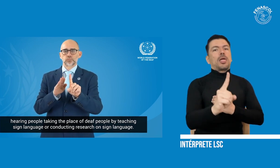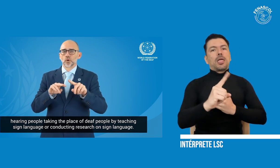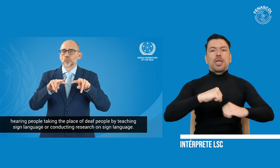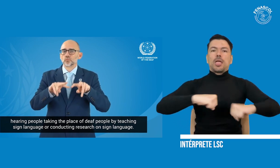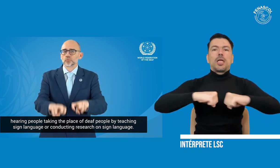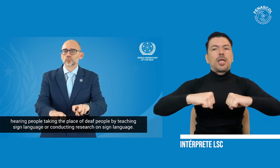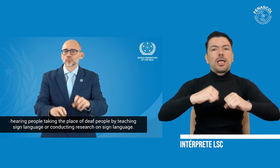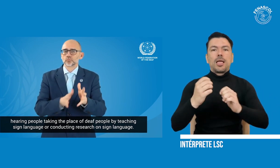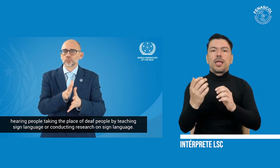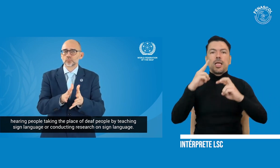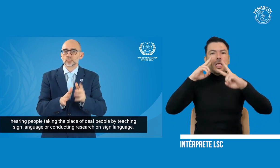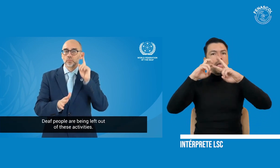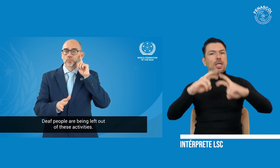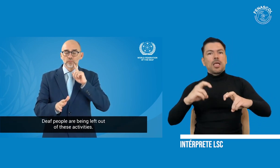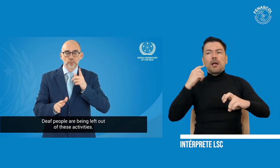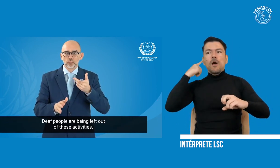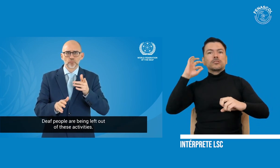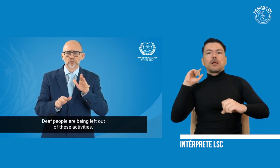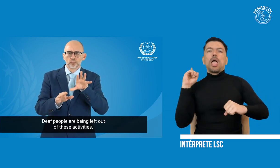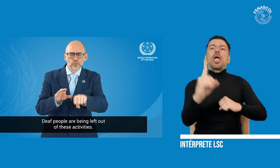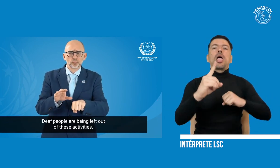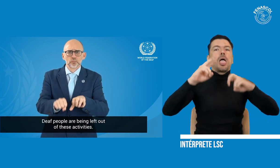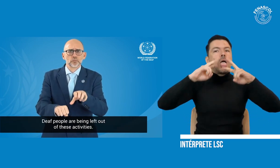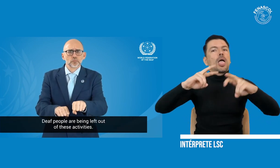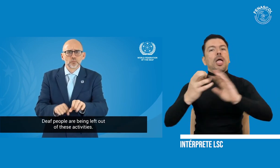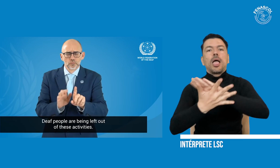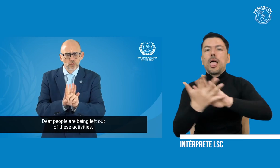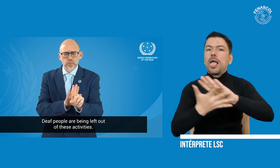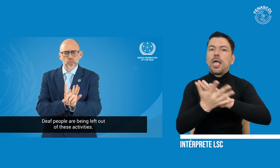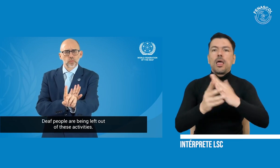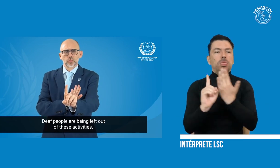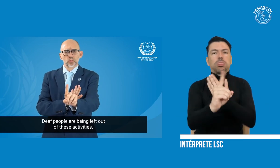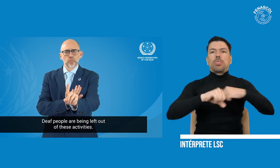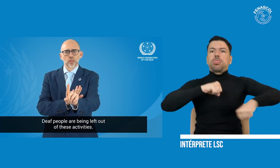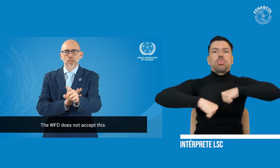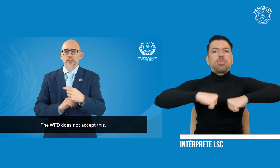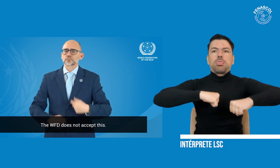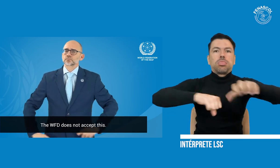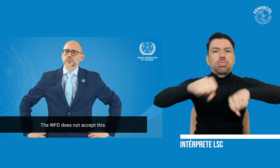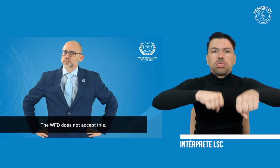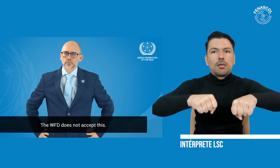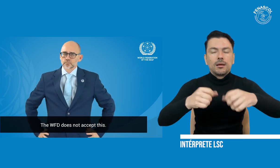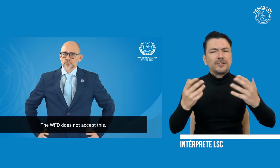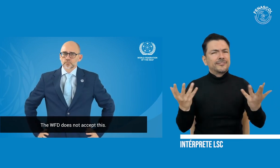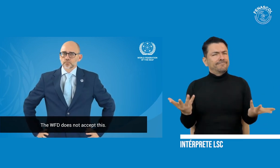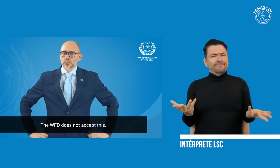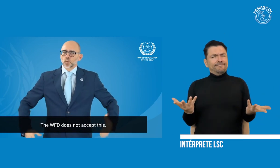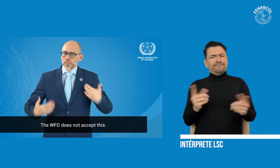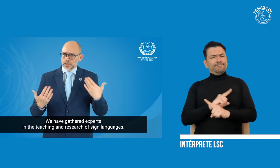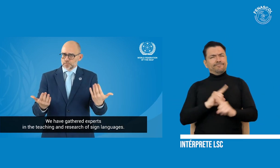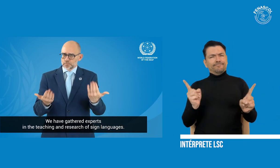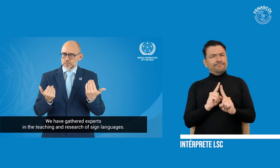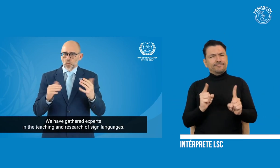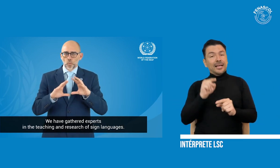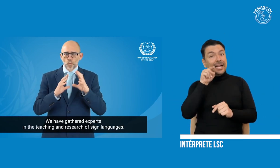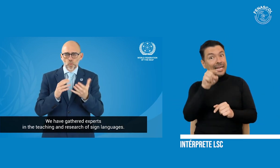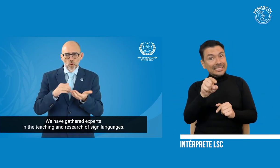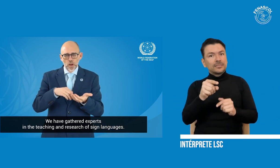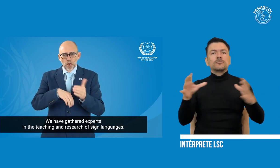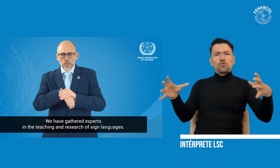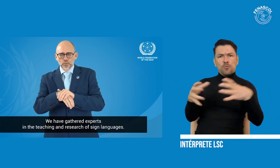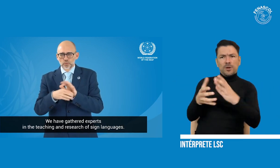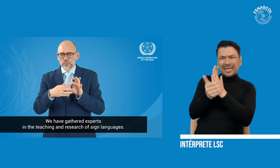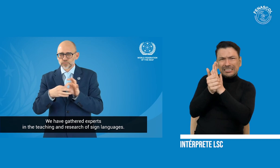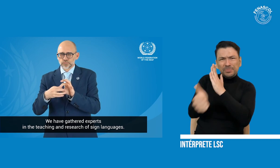señas y o investigando la lengua de señas, tomando todos estos espacios. Esto es inaceptable. Hemos